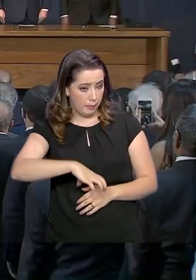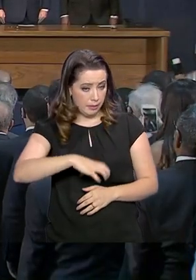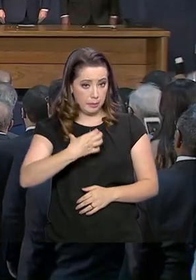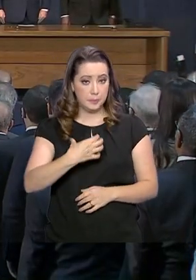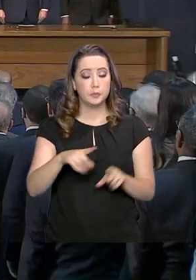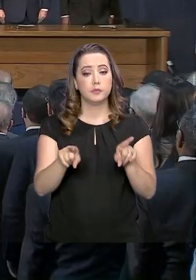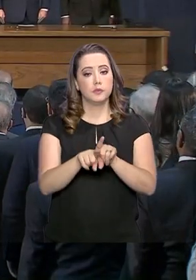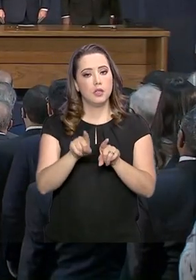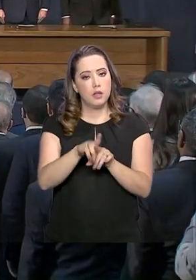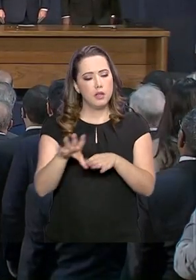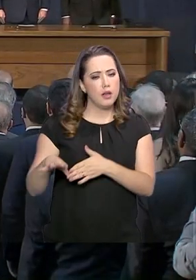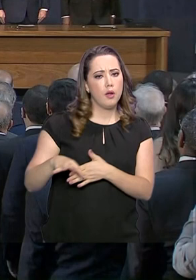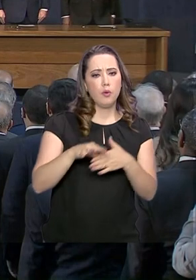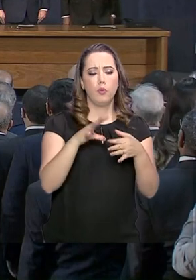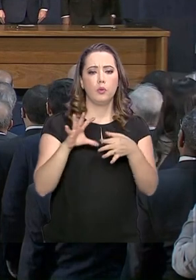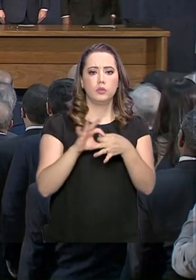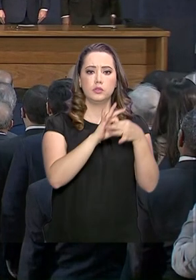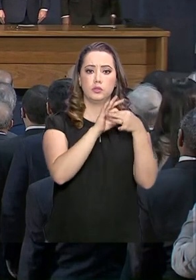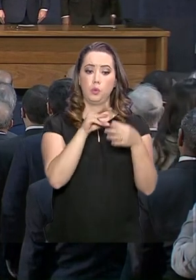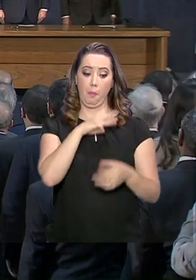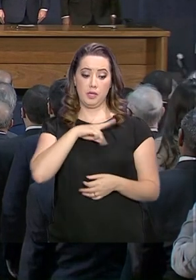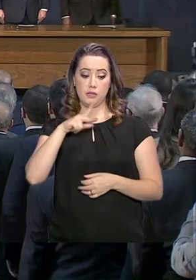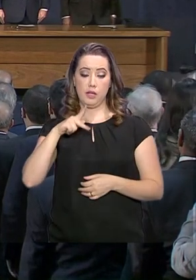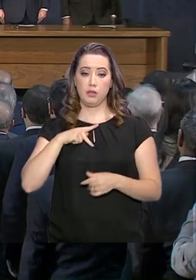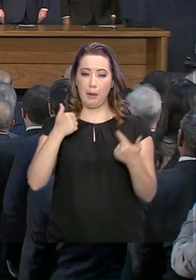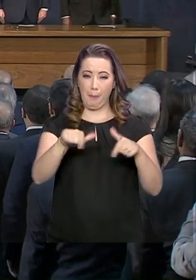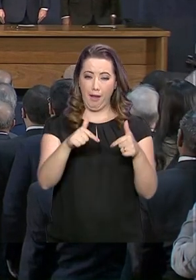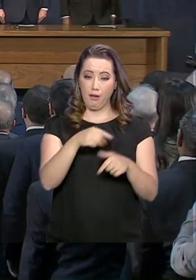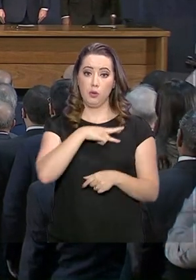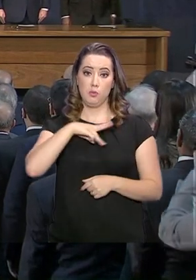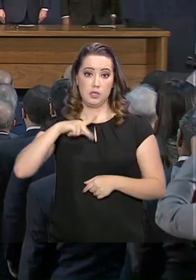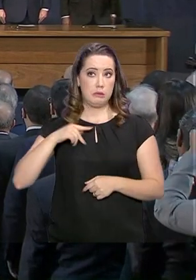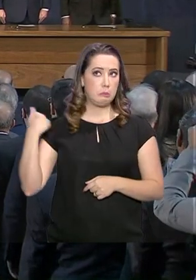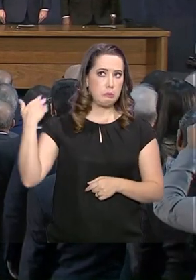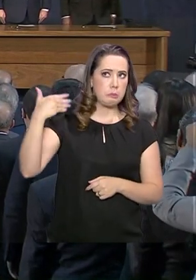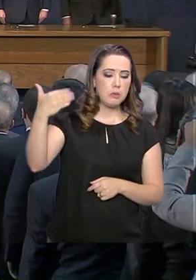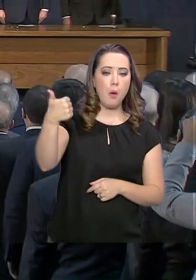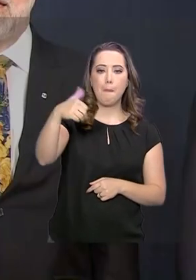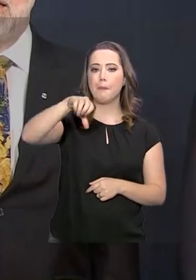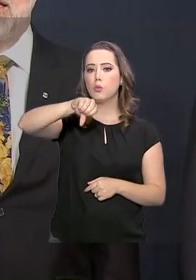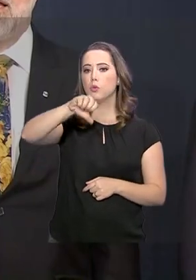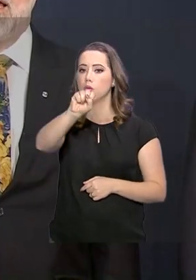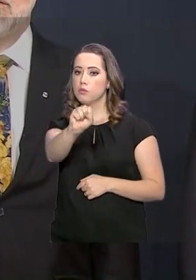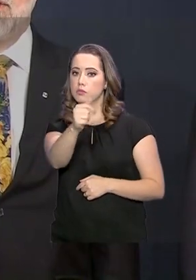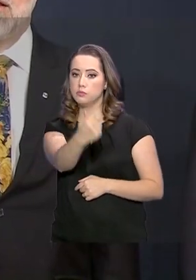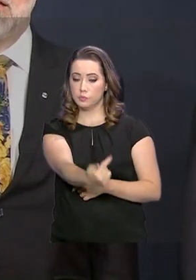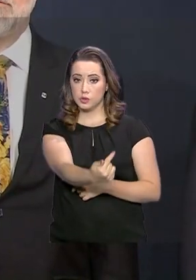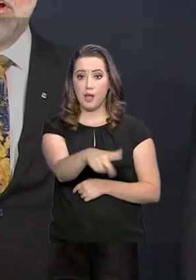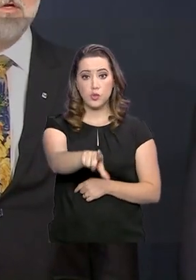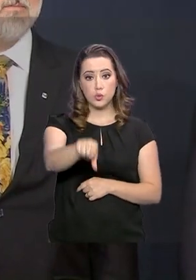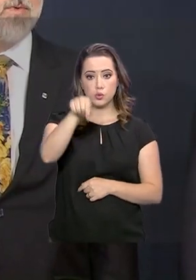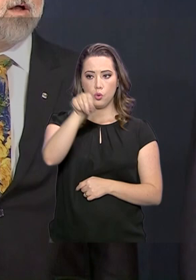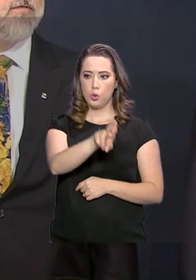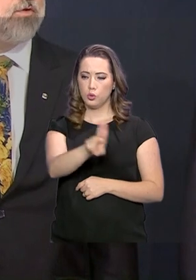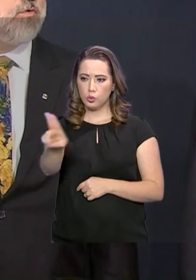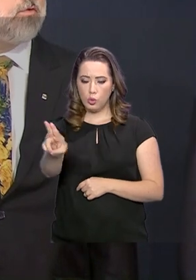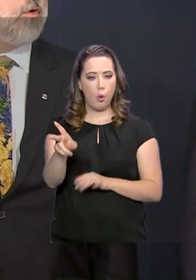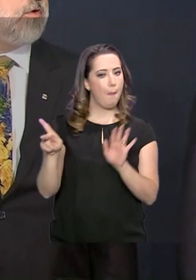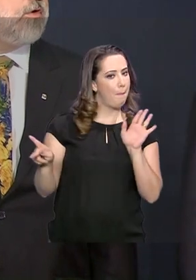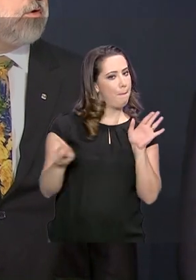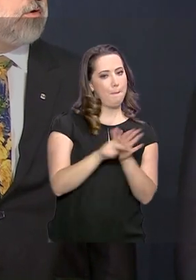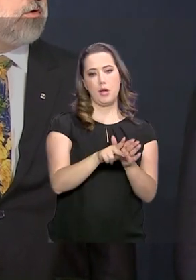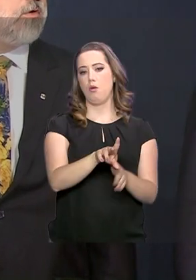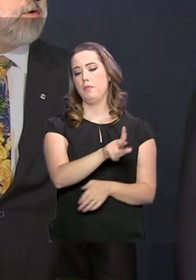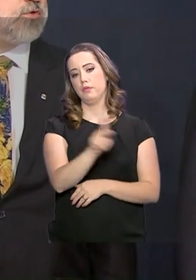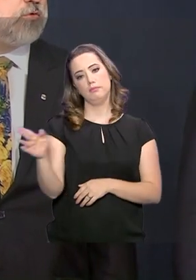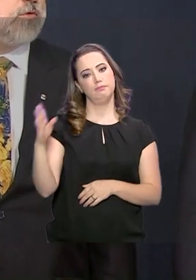ele integra o Ministério Público Federal desde 1987. A indicação de Aras veio direto do